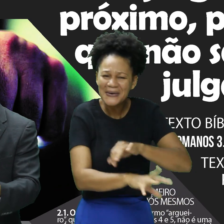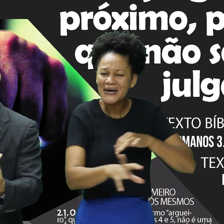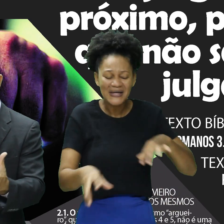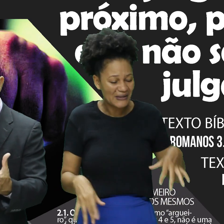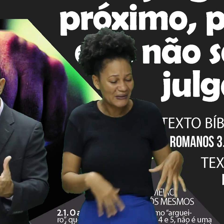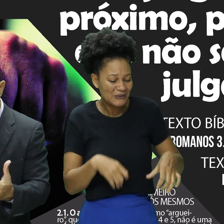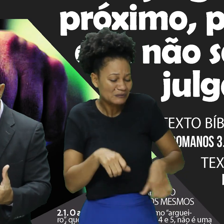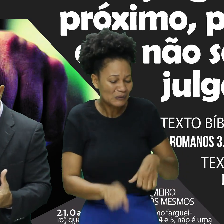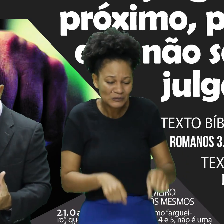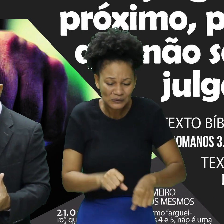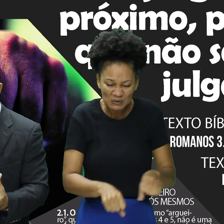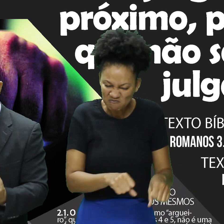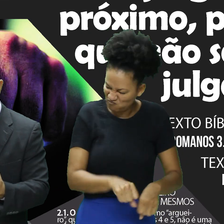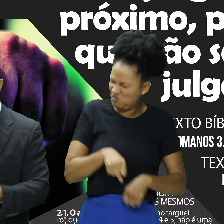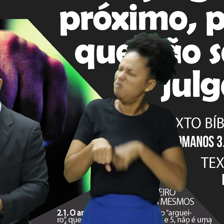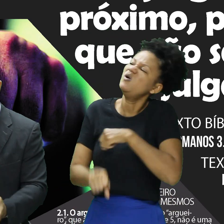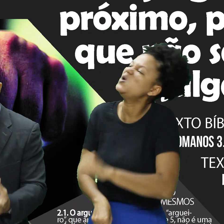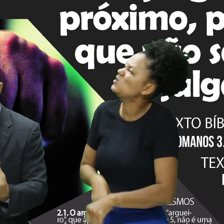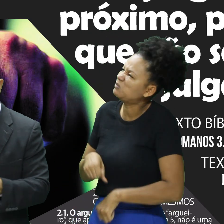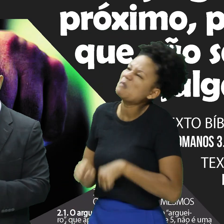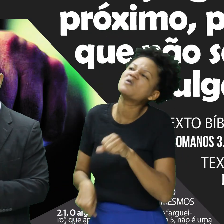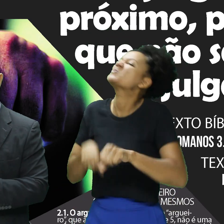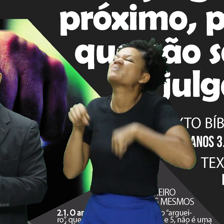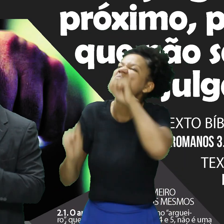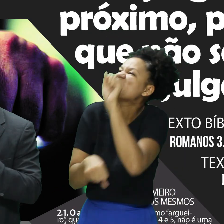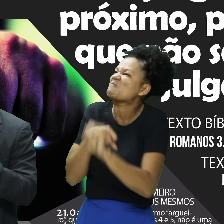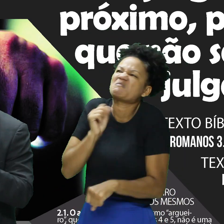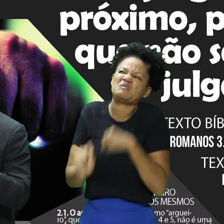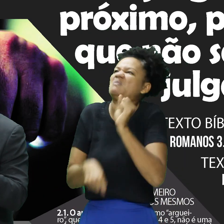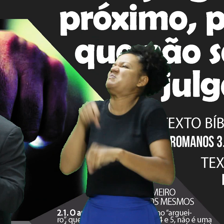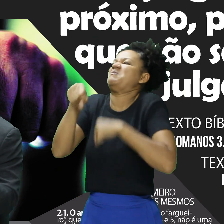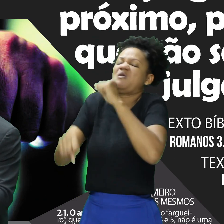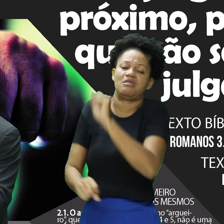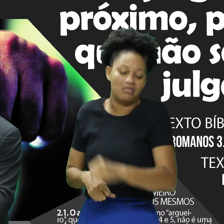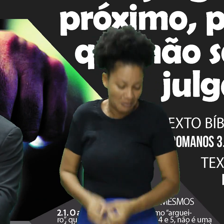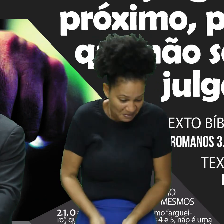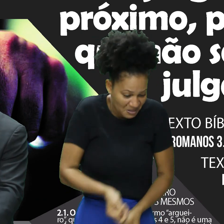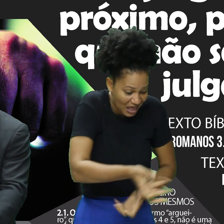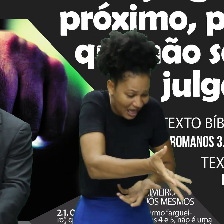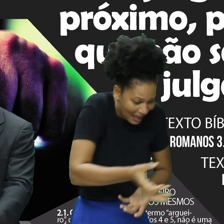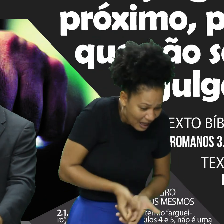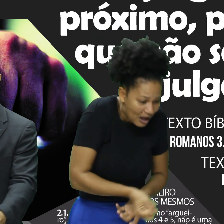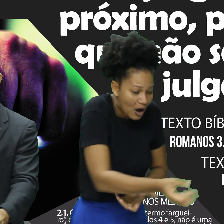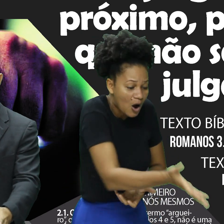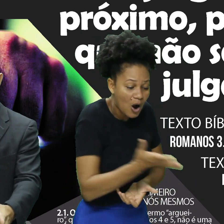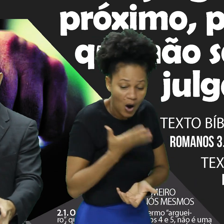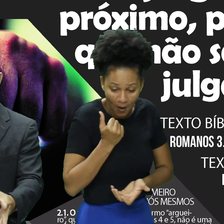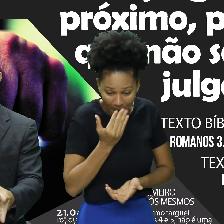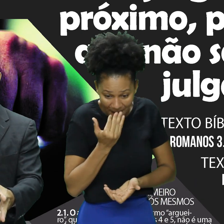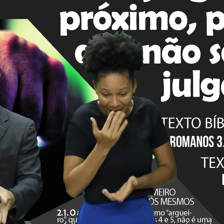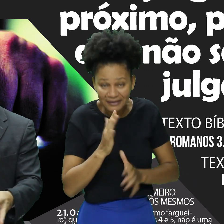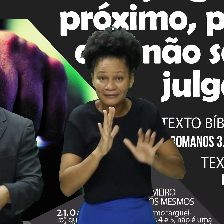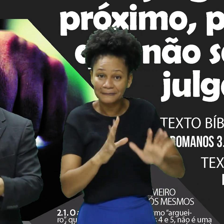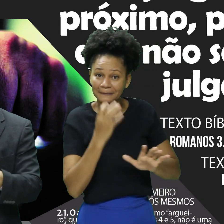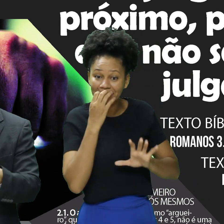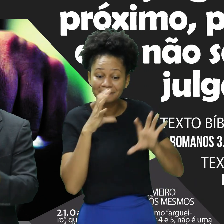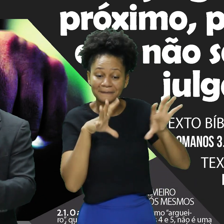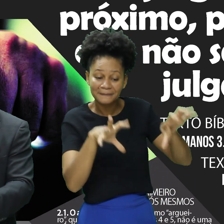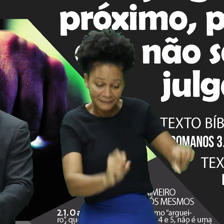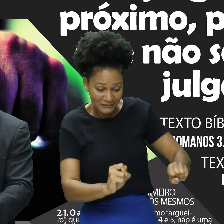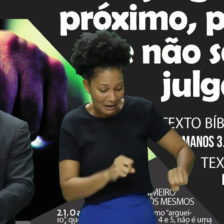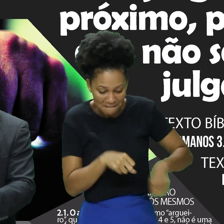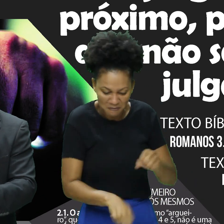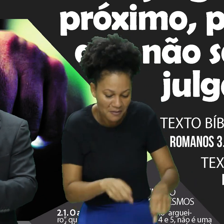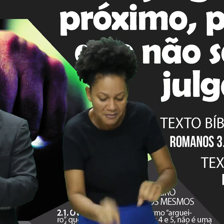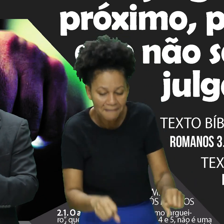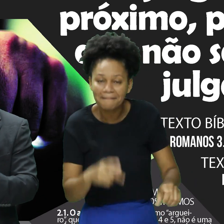se voltando contra você e querendo mais, e ali você joga mais alimento. Quer dizer, os animais, eles